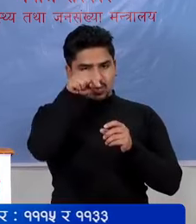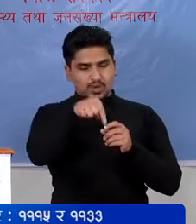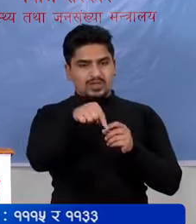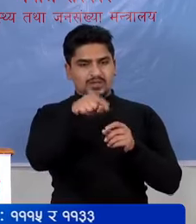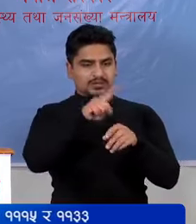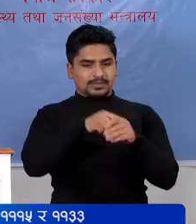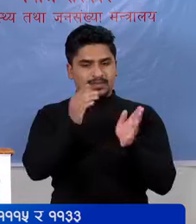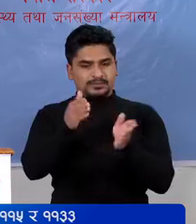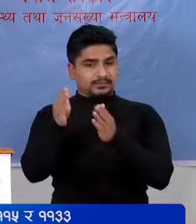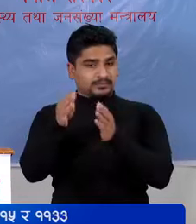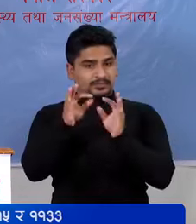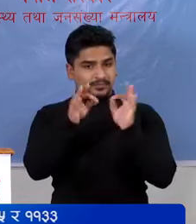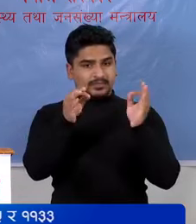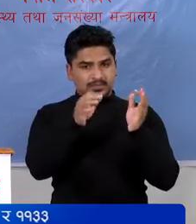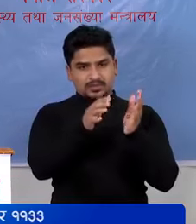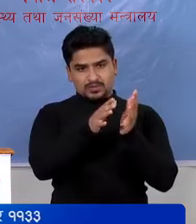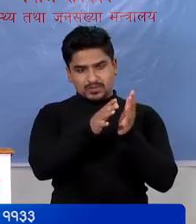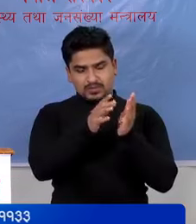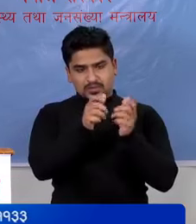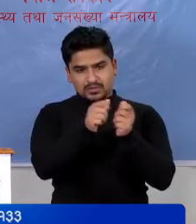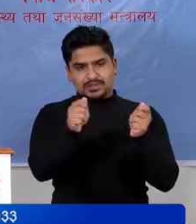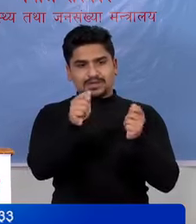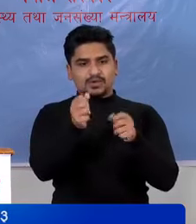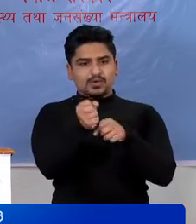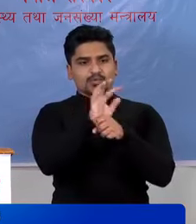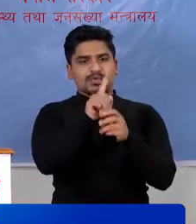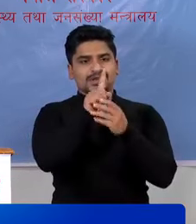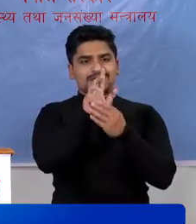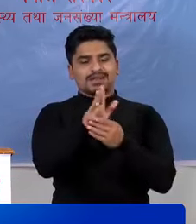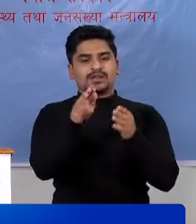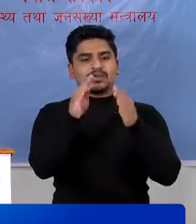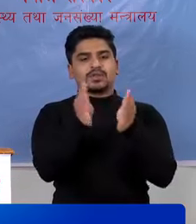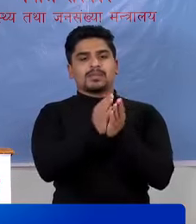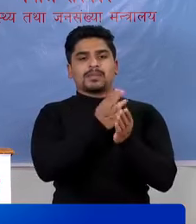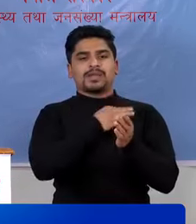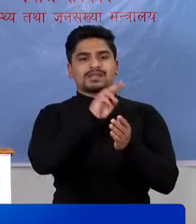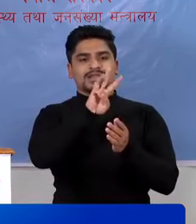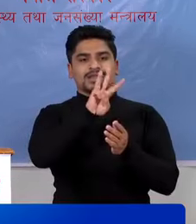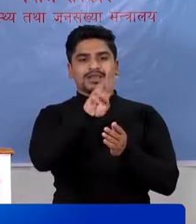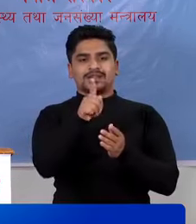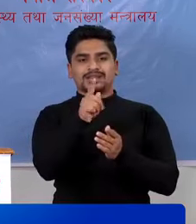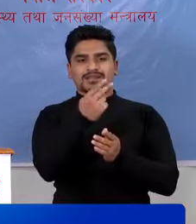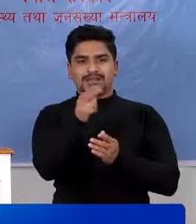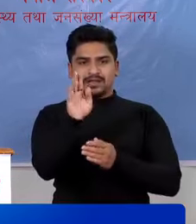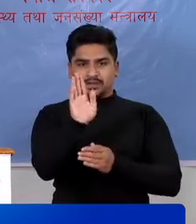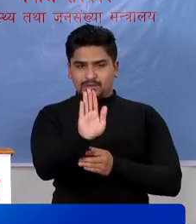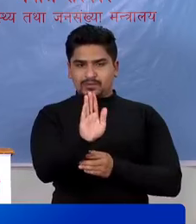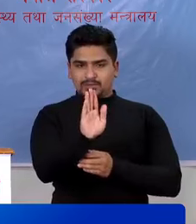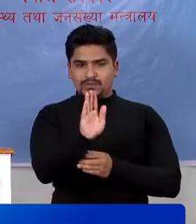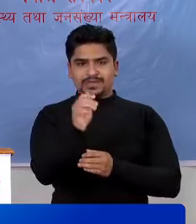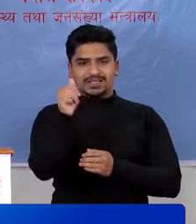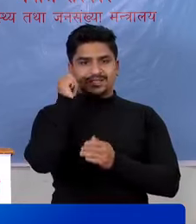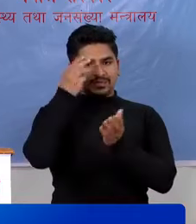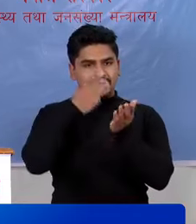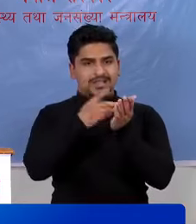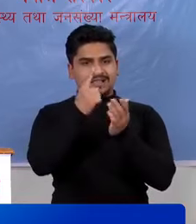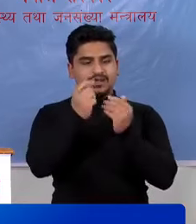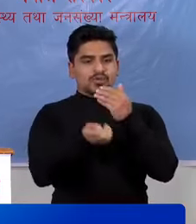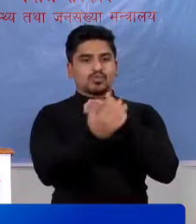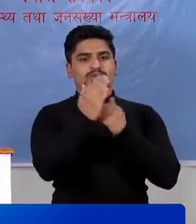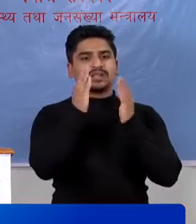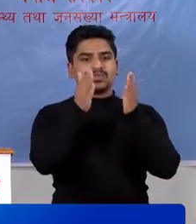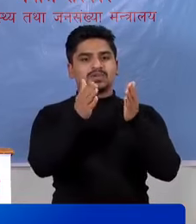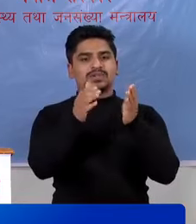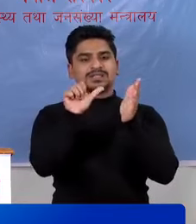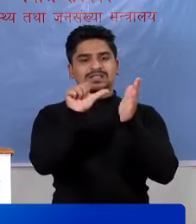अध्यवतिक विवरन अनुसार कोविड-19 को जम्मा पुष्टी भायेको संक्रमित को संख्या 31 हो ही जो मात्र एक जाना उधैपुर